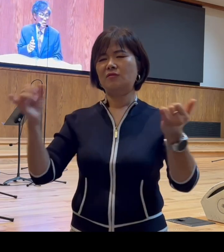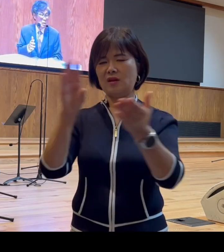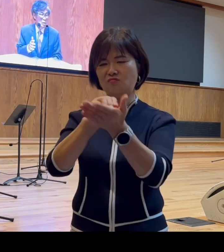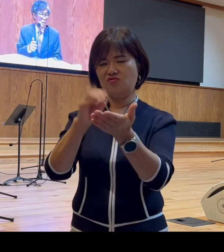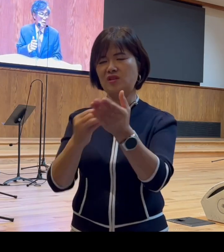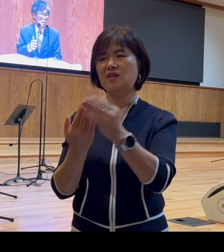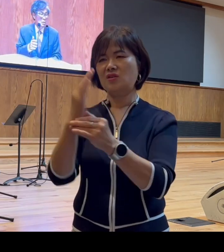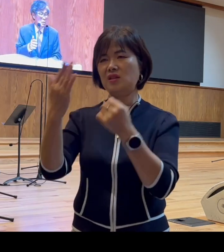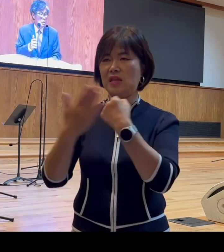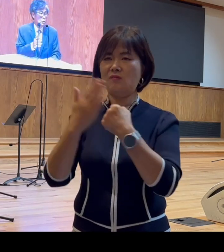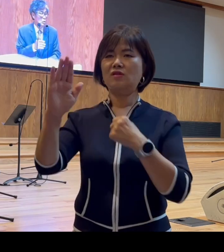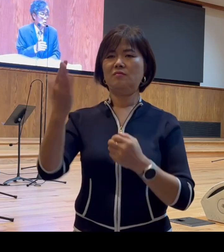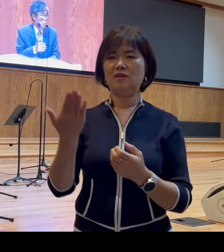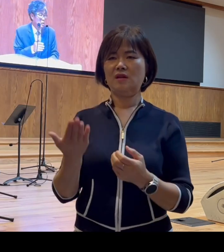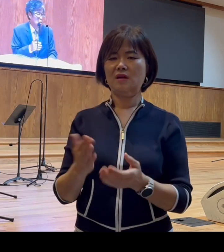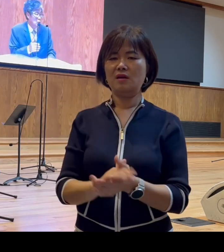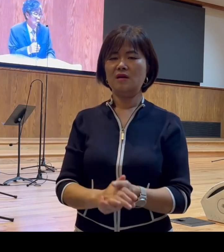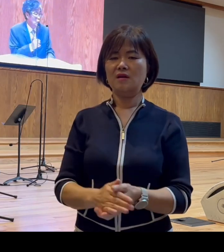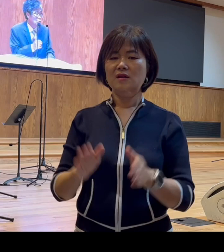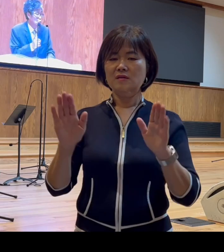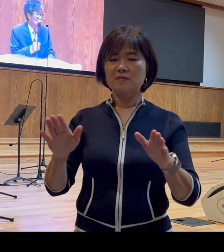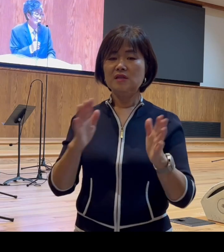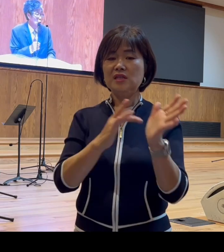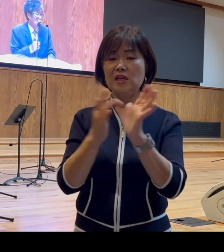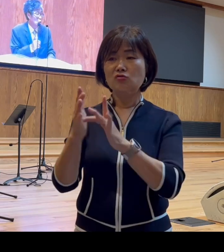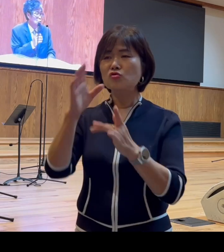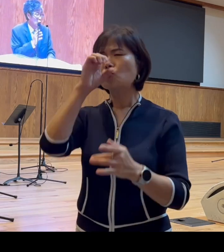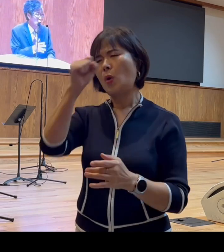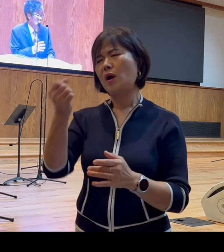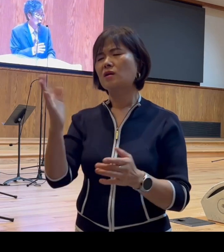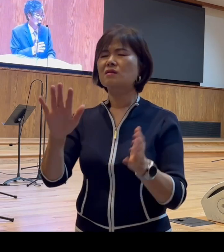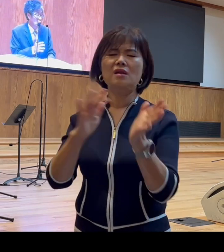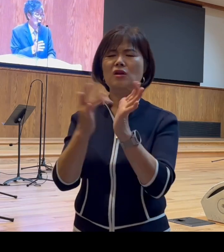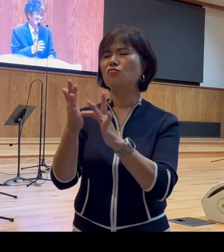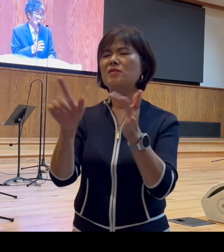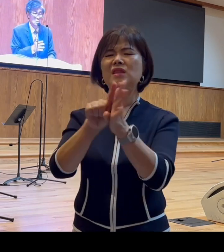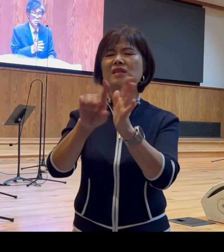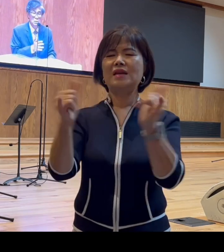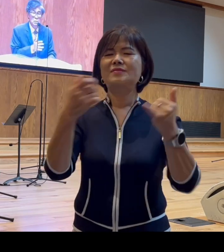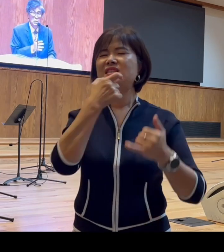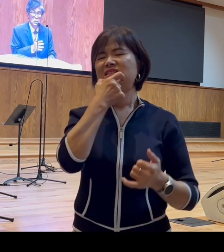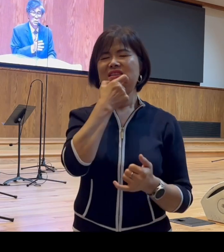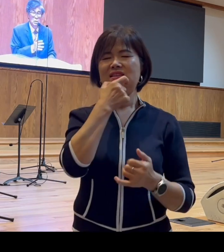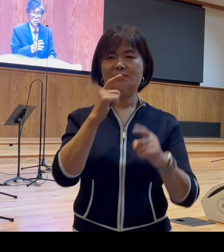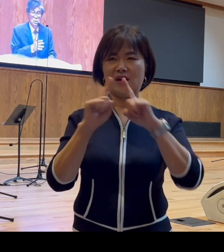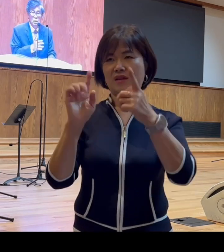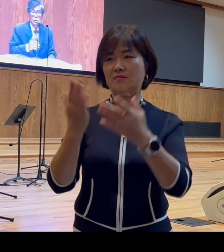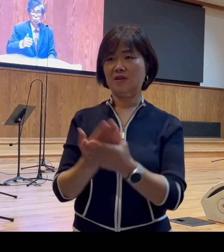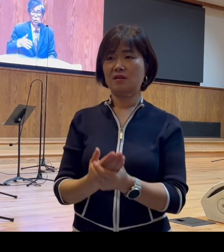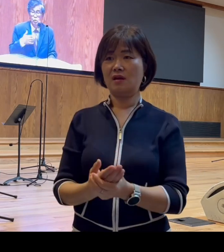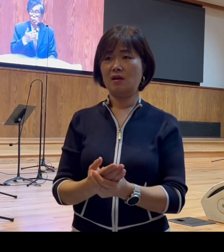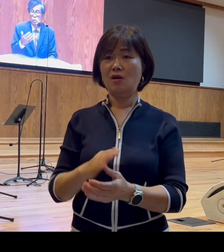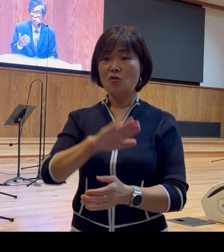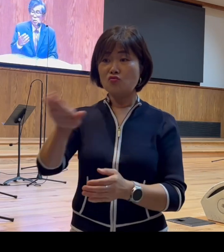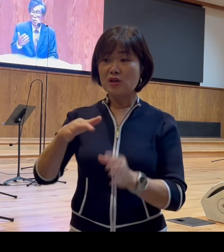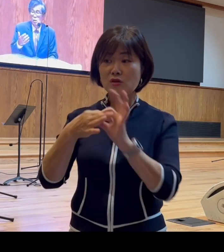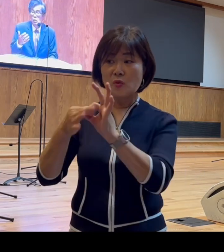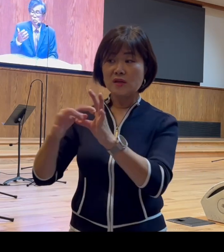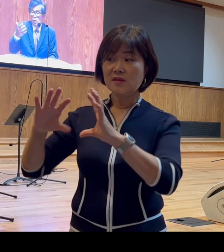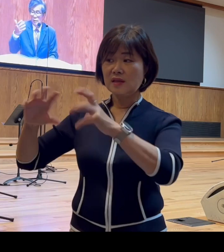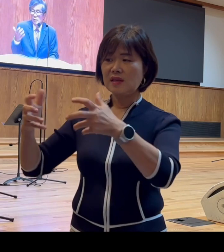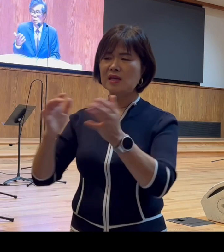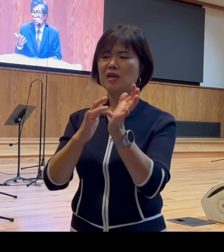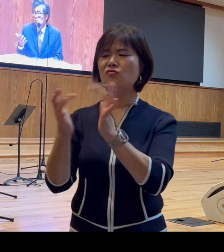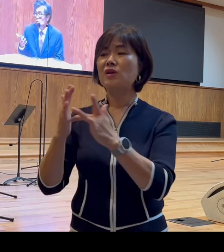거예요. 그러니까 심지어는 이런 말이 있는 거 아니에요? 예수는 좋은데 예수쟁이는 싫다, 이거 아니에요? 사실은 우리를 통해서